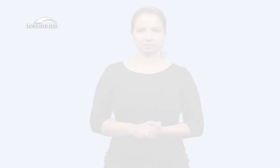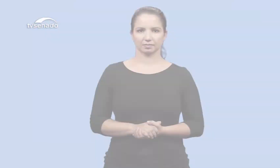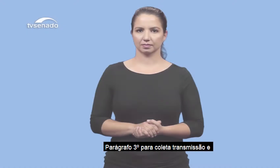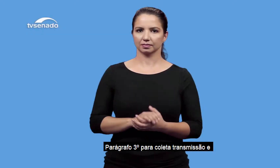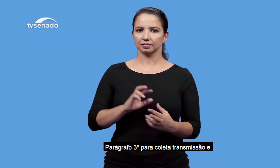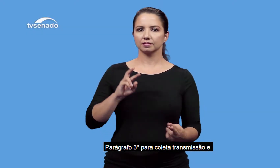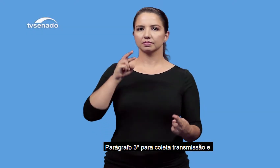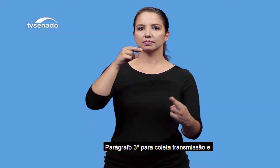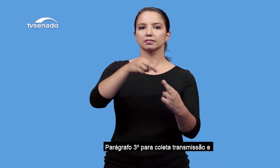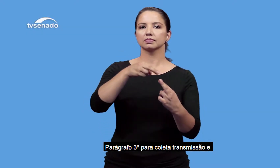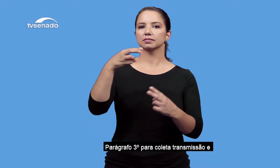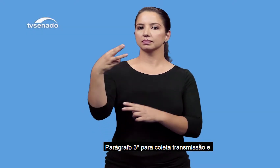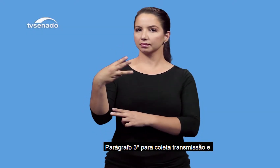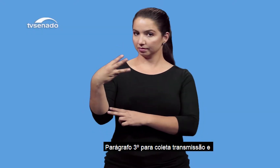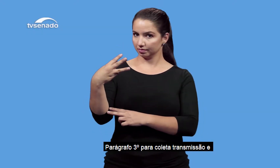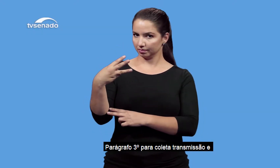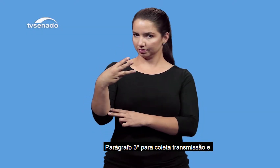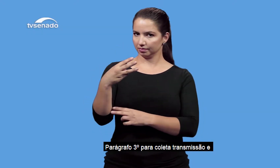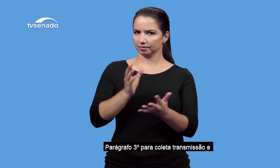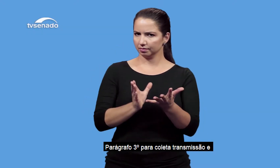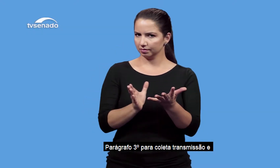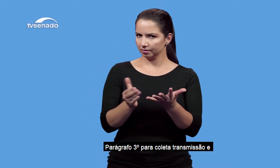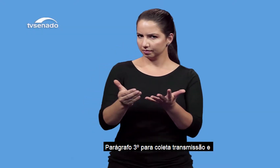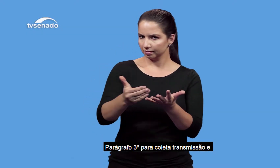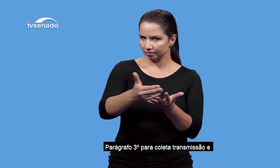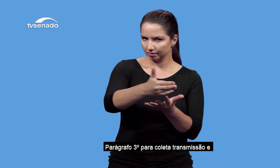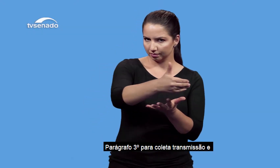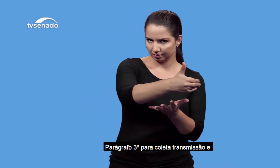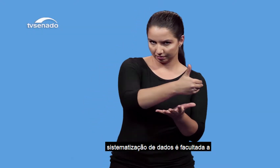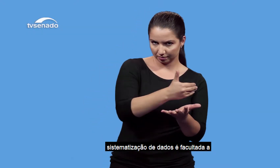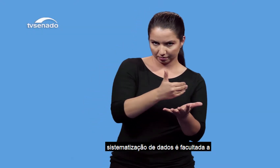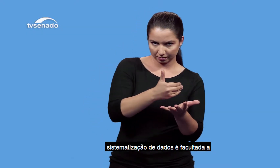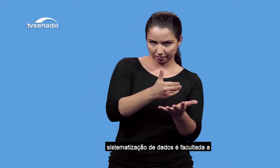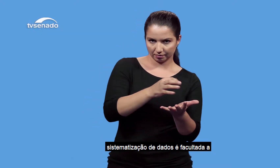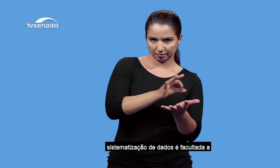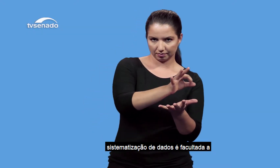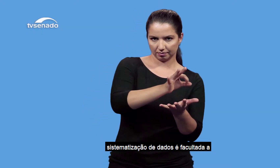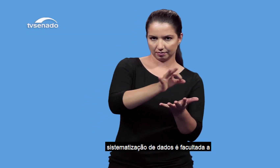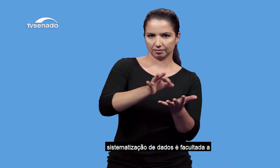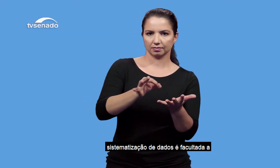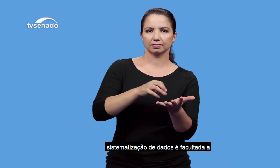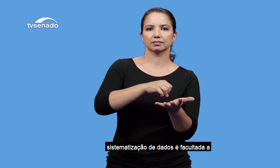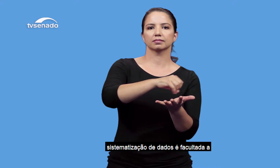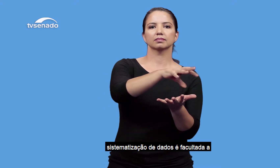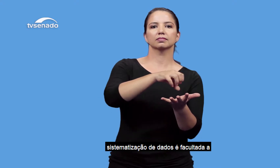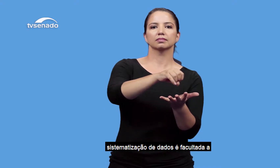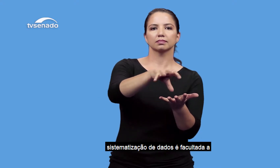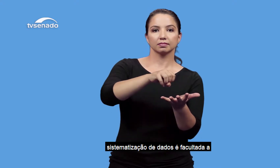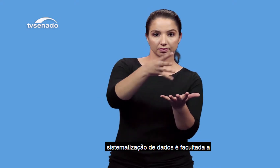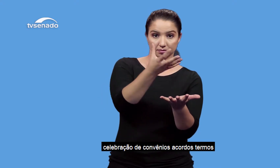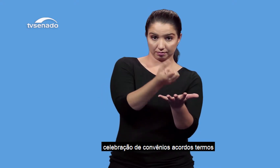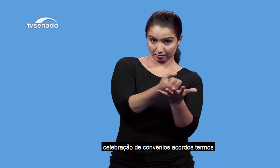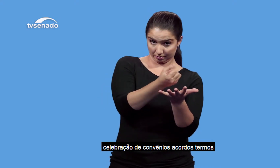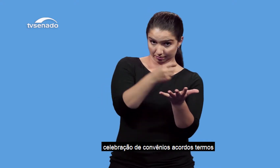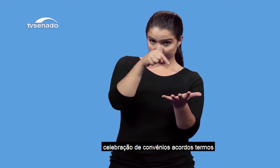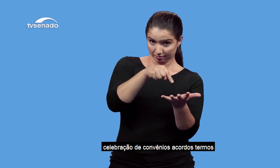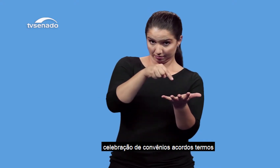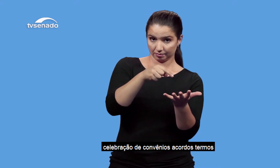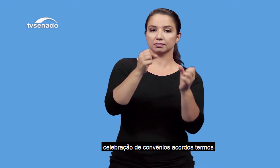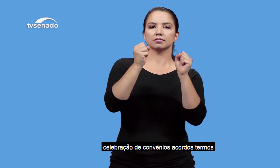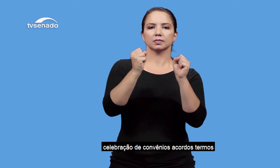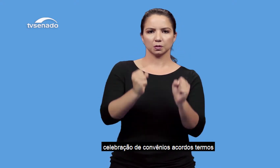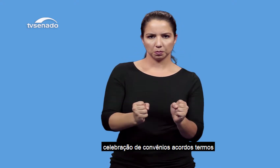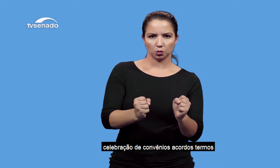parágrafo 3º para coleta transmissão e sistematização de dados é facultada a celebração de